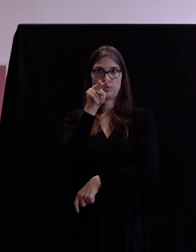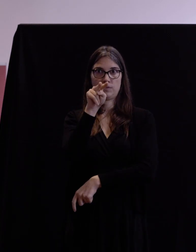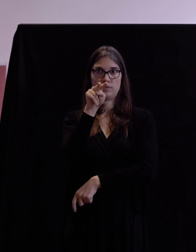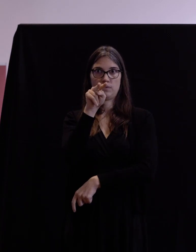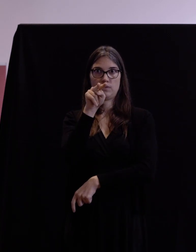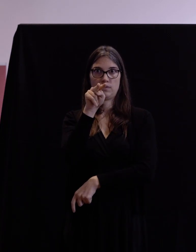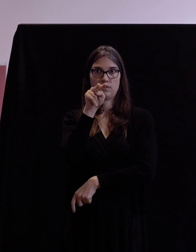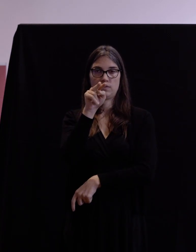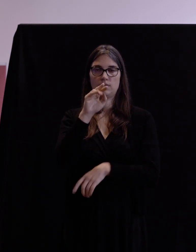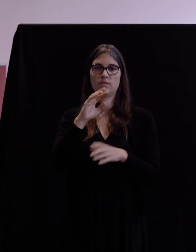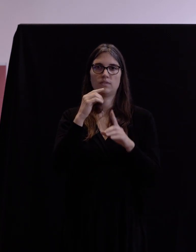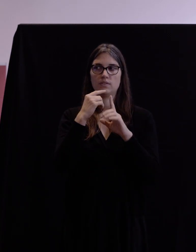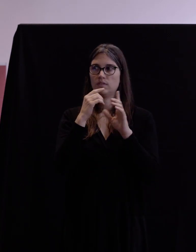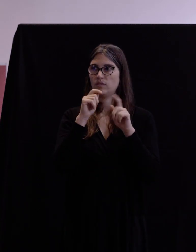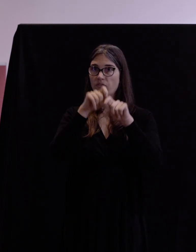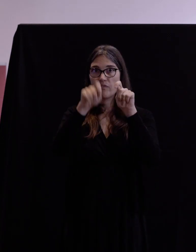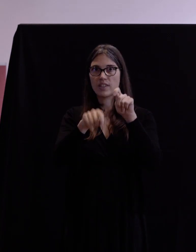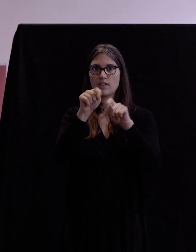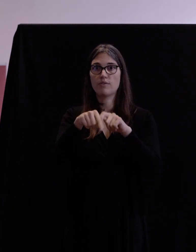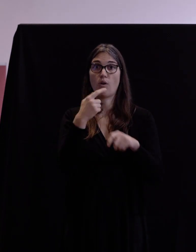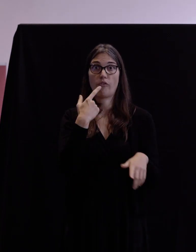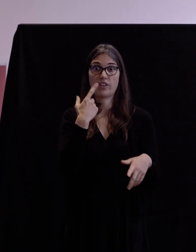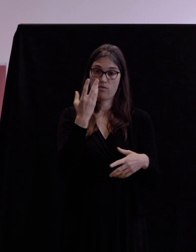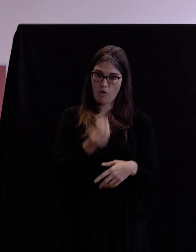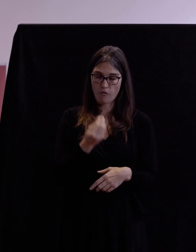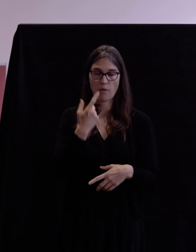l'œil... Voilà. Donc, déjà, elle se demande ce qui va se passer.